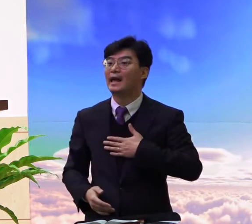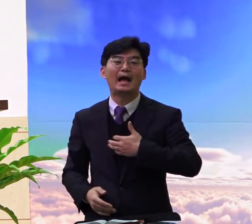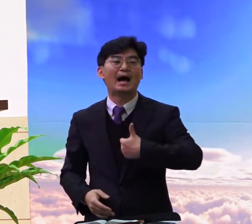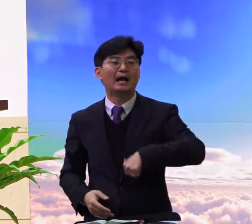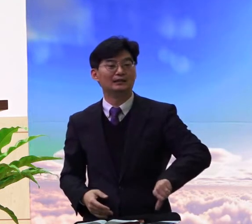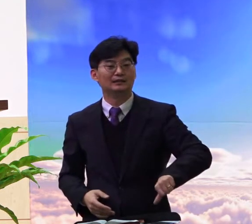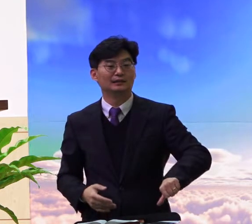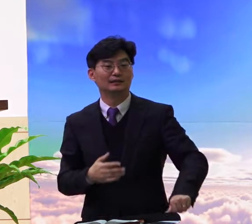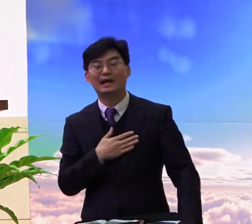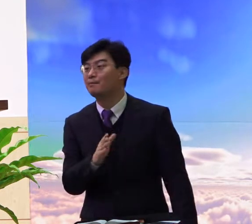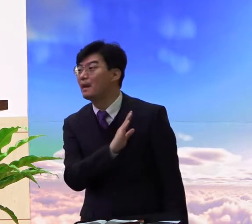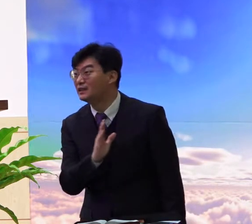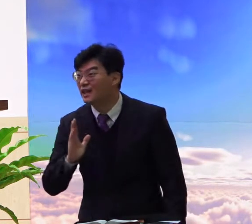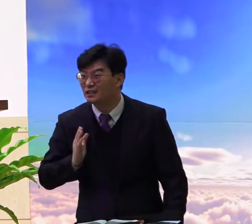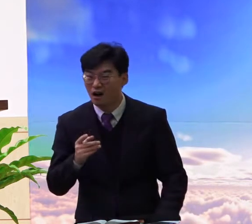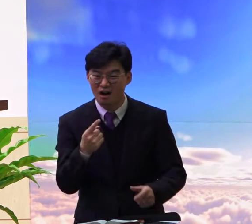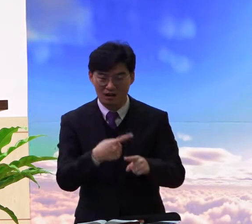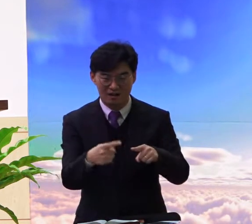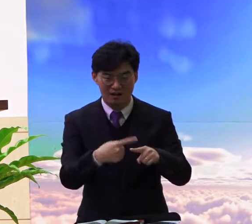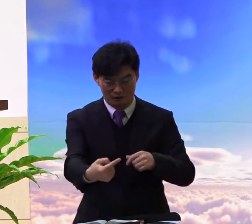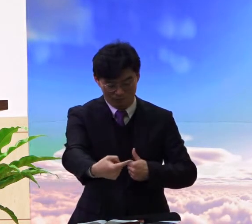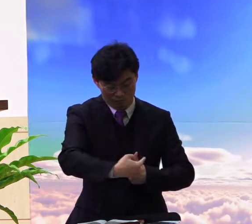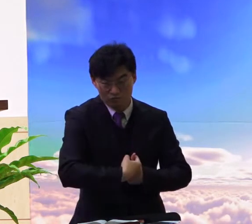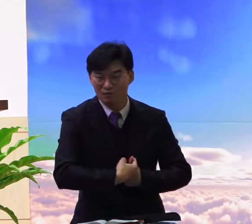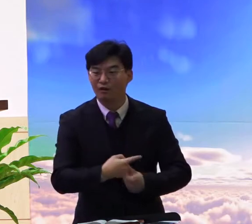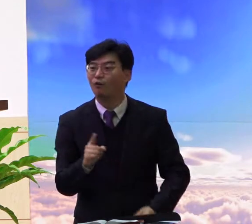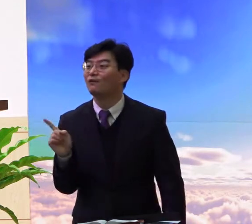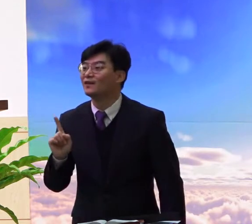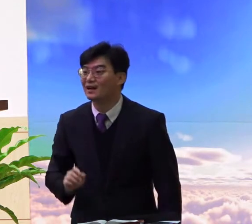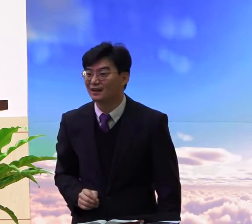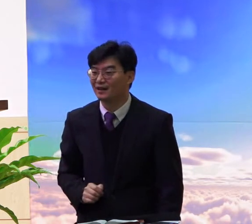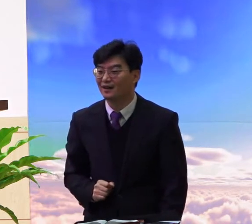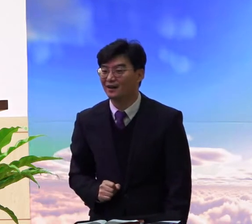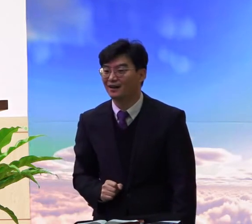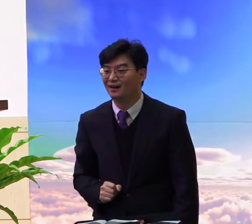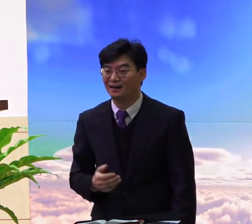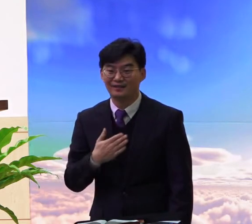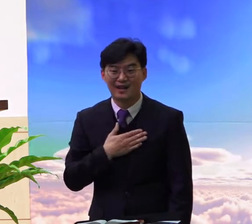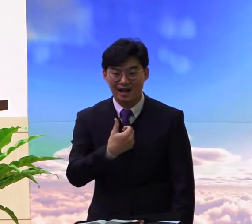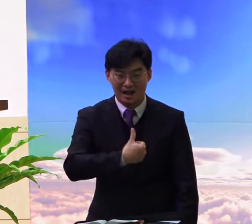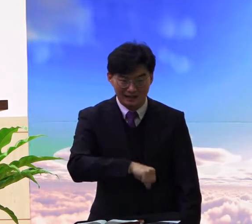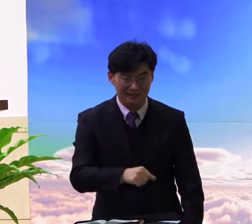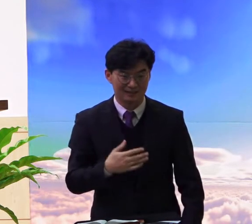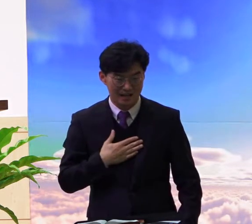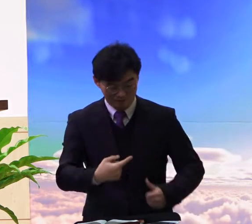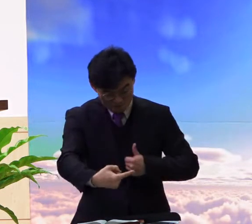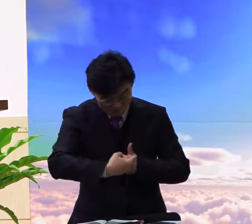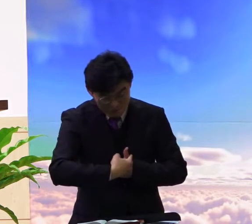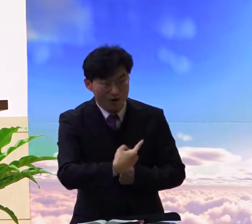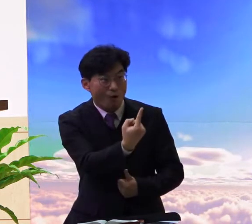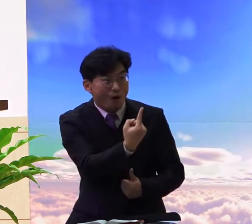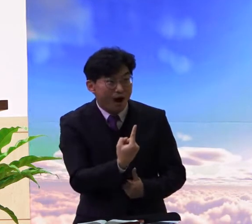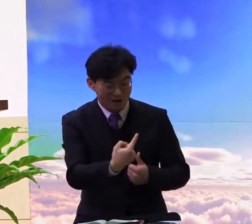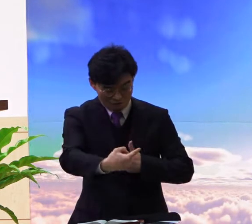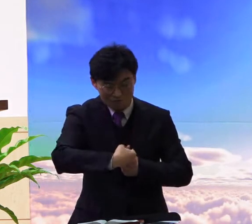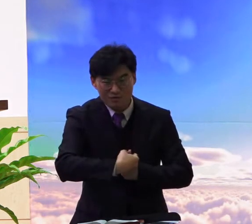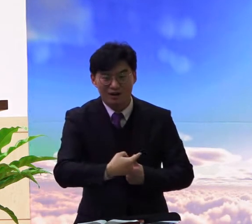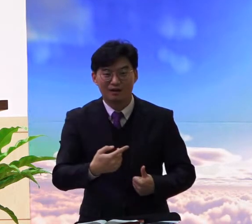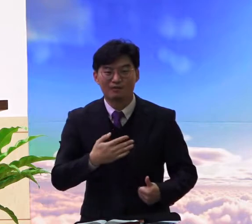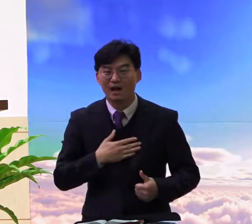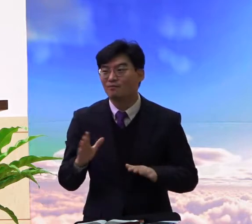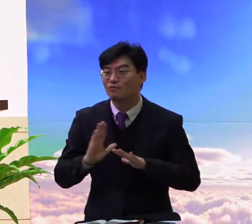누군가가 나를 죽이겠다고 정말 칼을 들고 무기를 들고서 정말 죽일 듯이 달려들어서 내가 살해